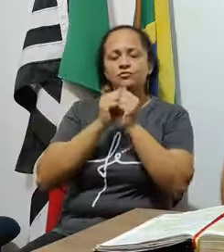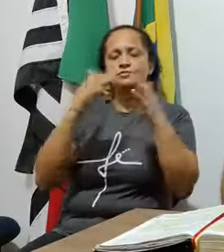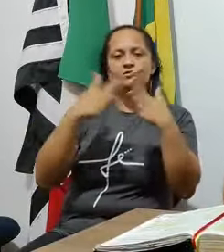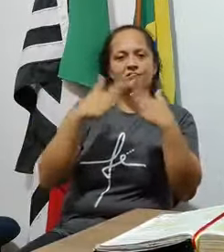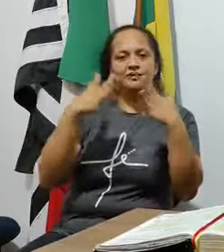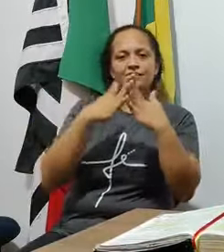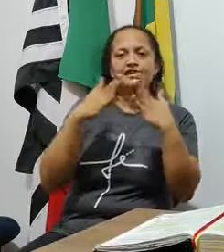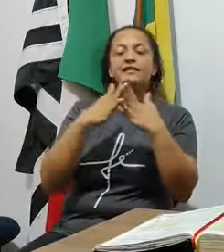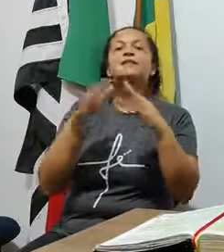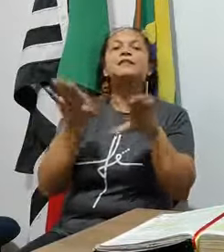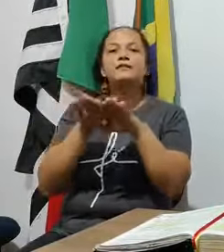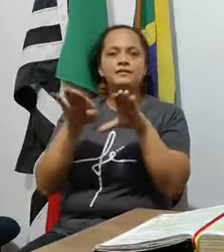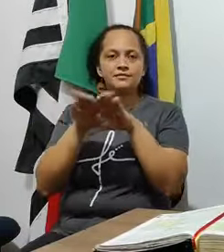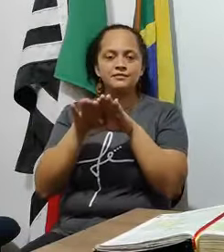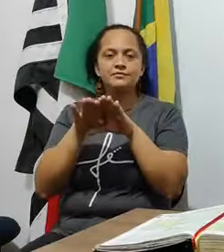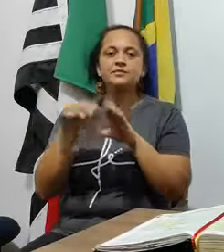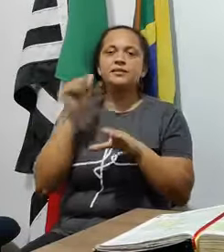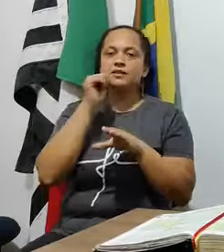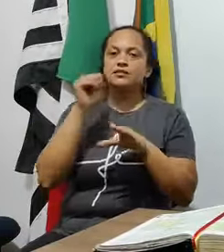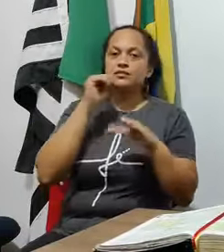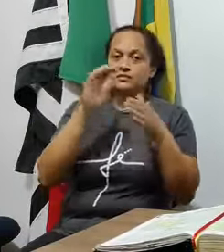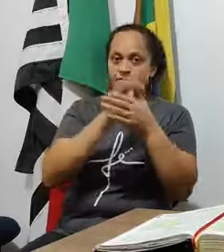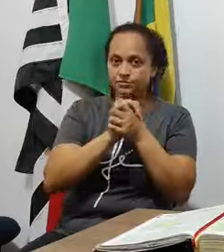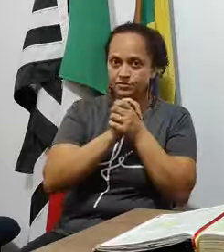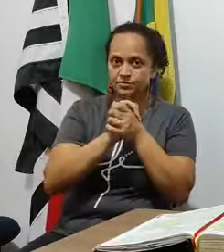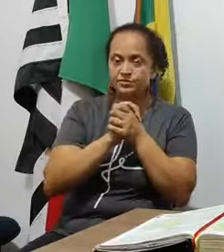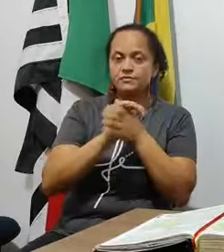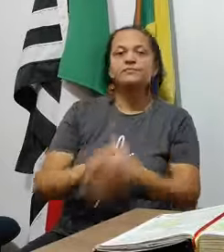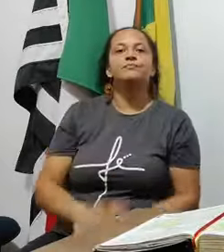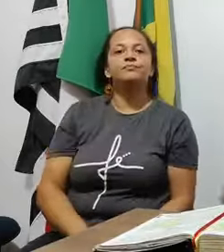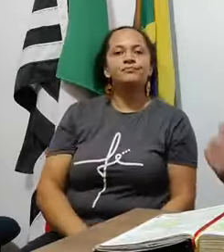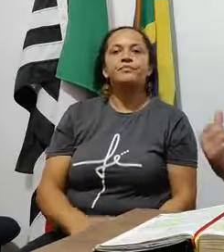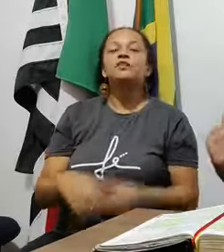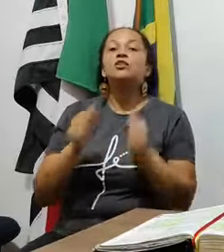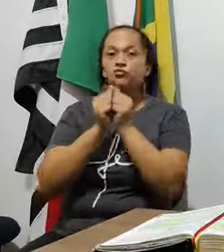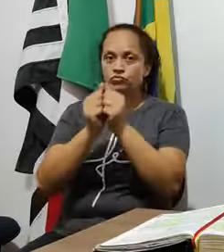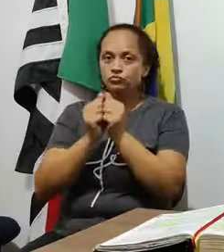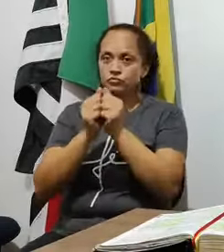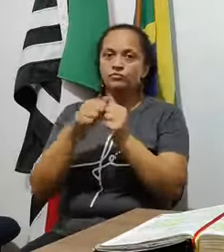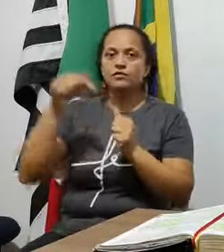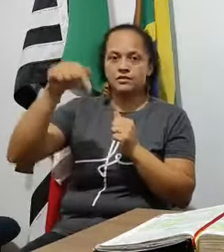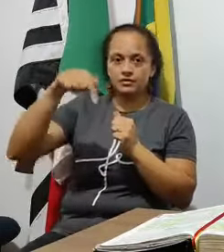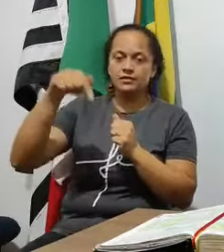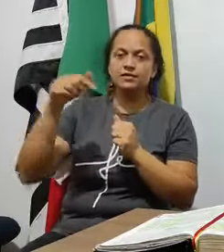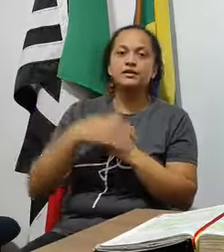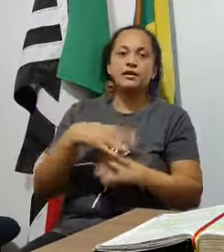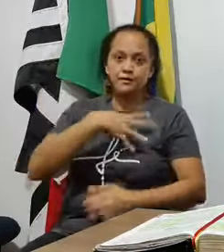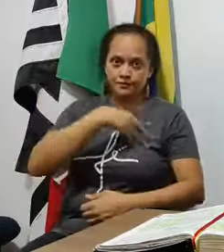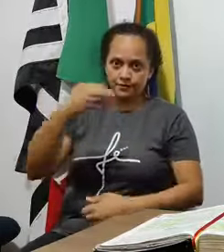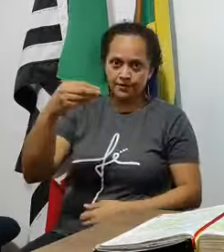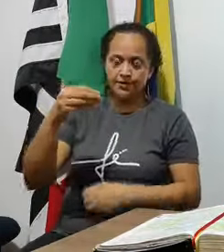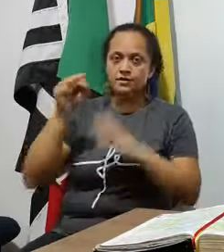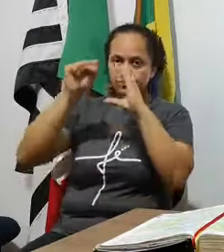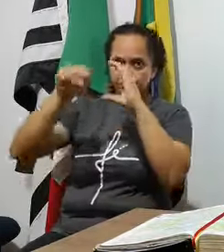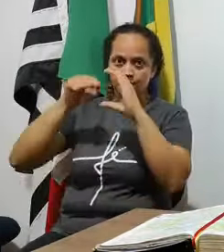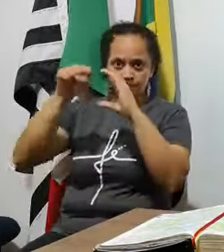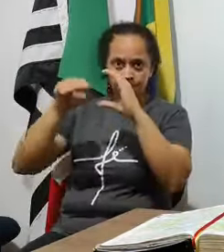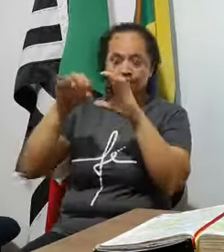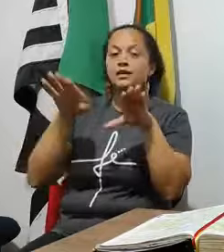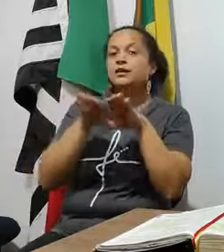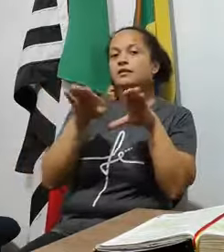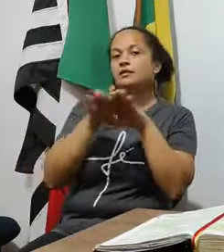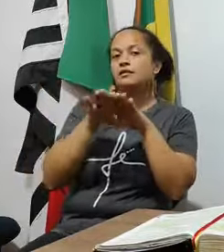aí. Conosco aqui está o André, meu filho, na filmagem, e a Regiane nas libras. Fora o